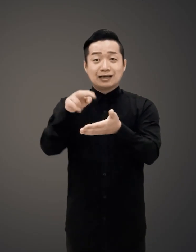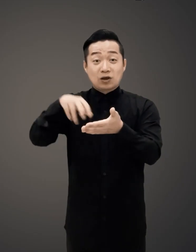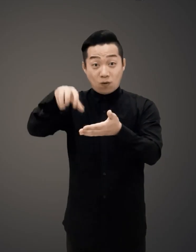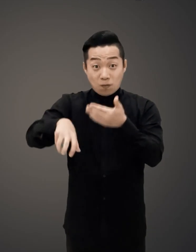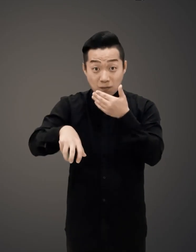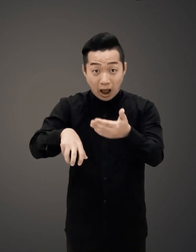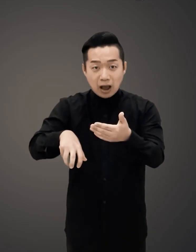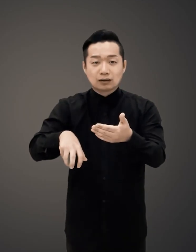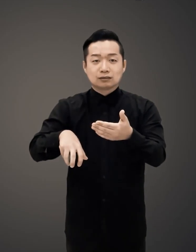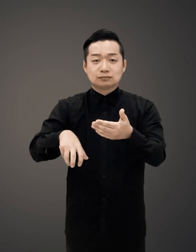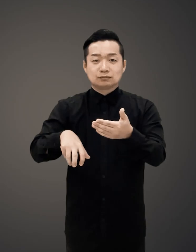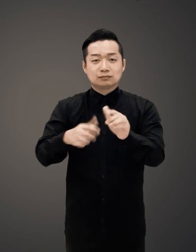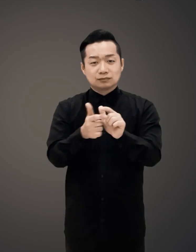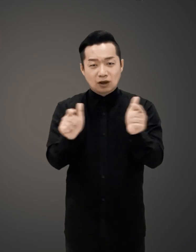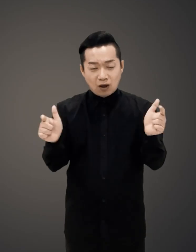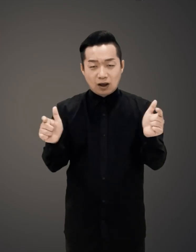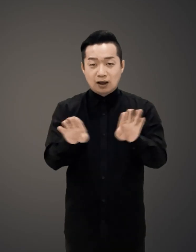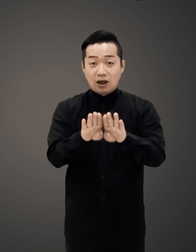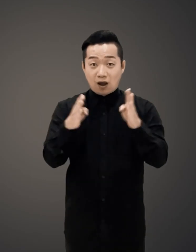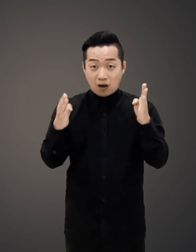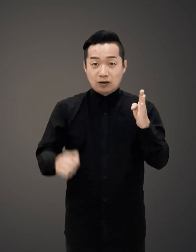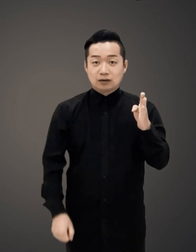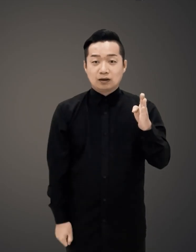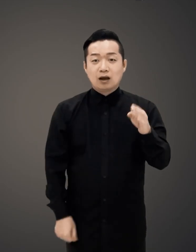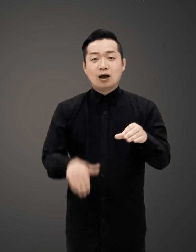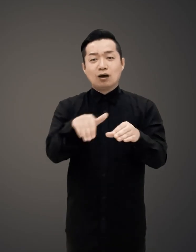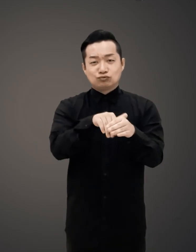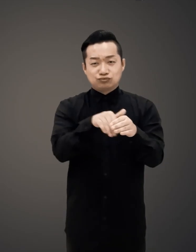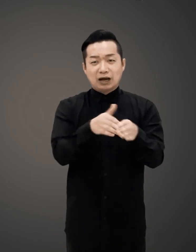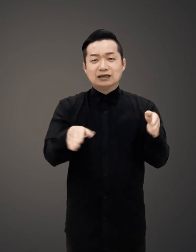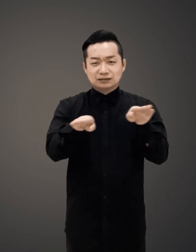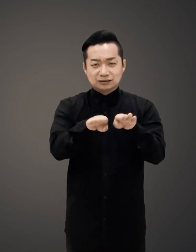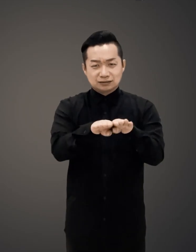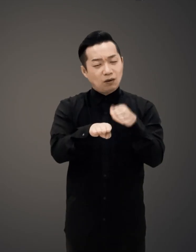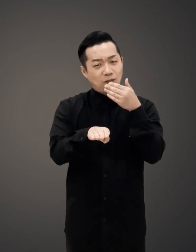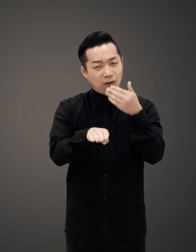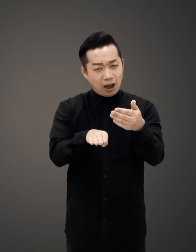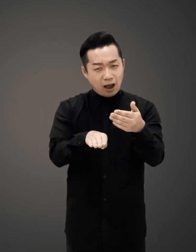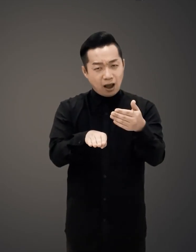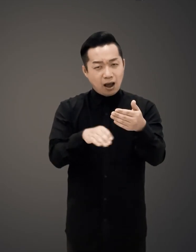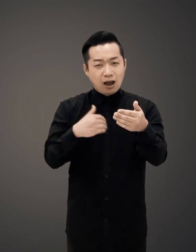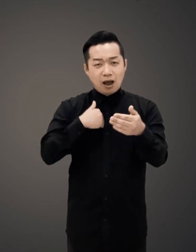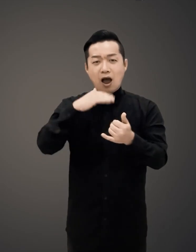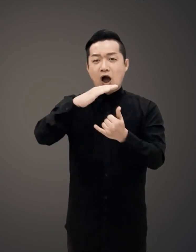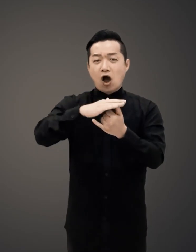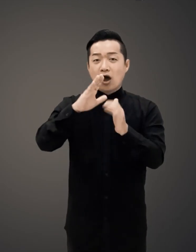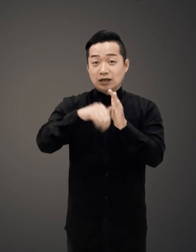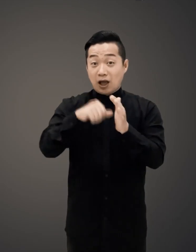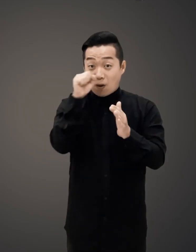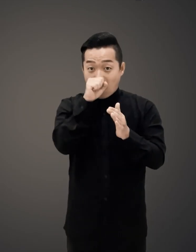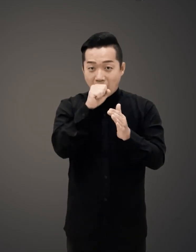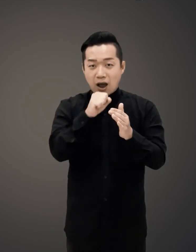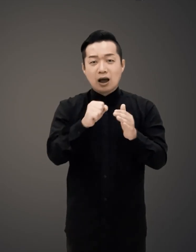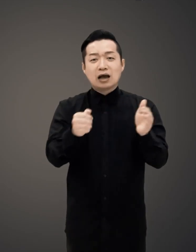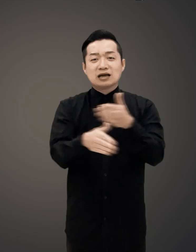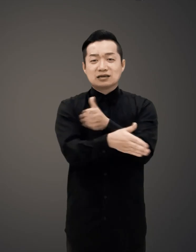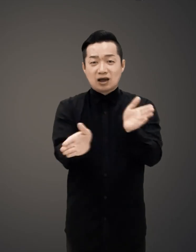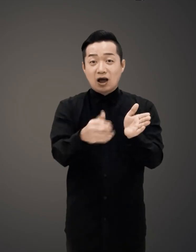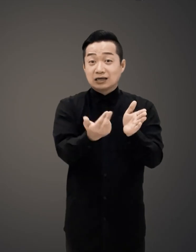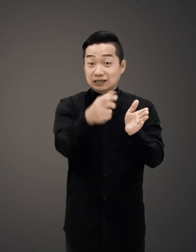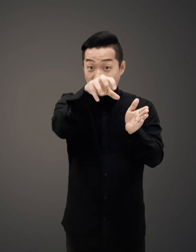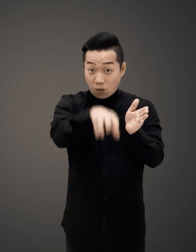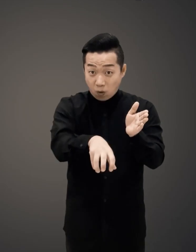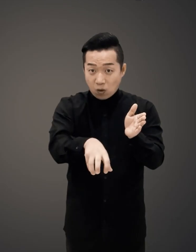수도 있고요. 또는 다양하게 열려있는 문화시설이 될 수도 있고 제가 어린 시절 좋아했던 공터나 길